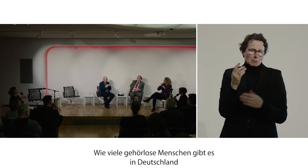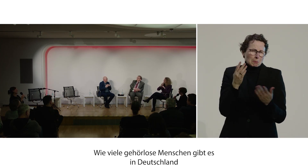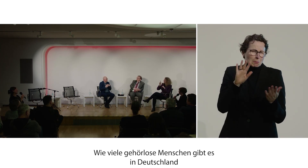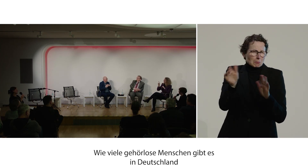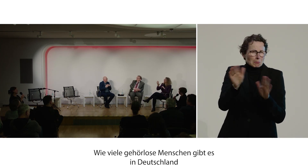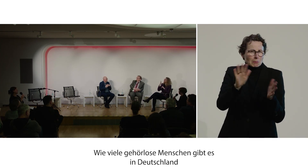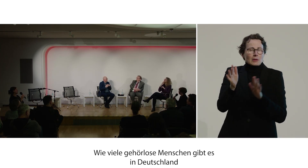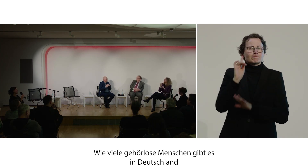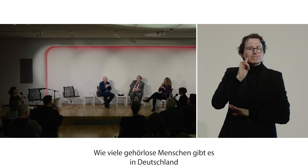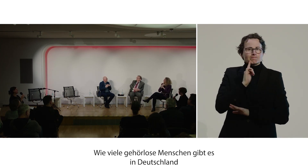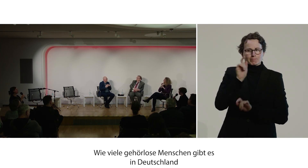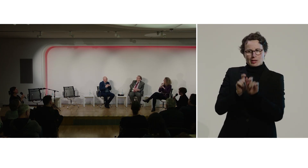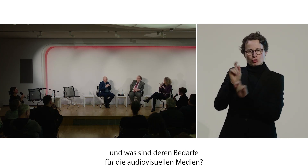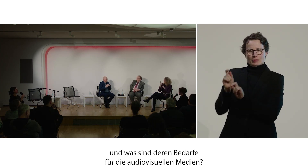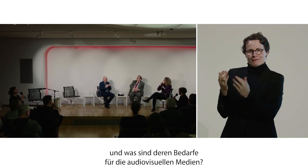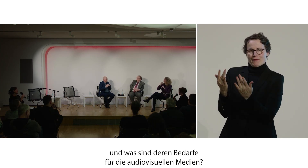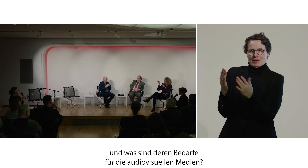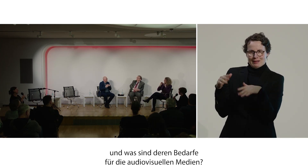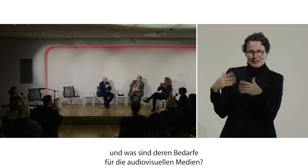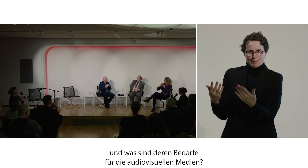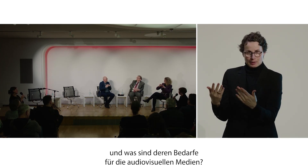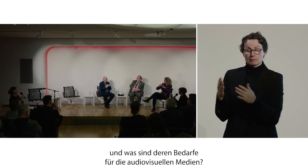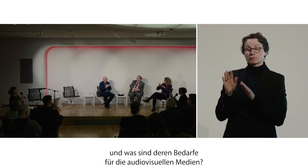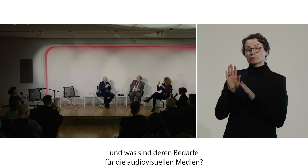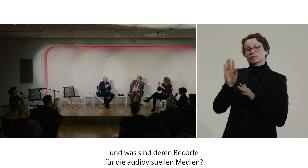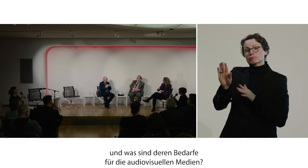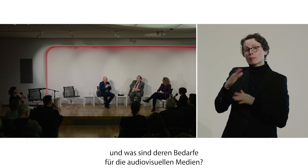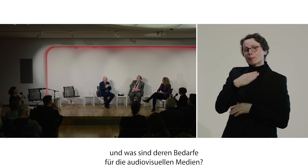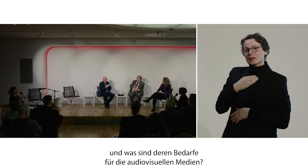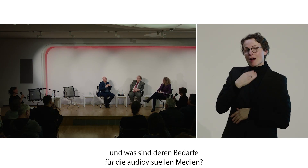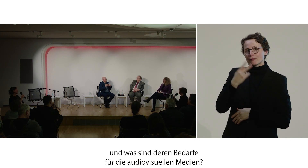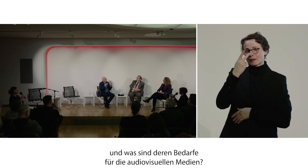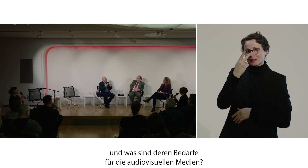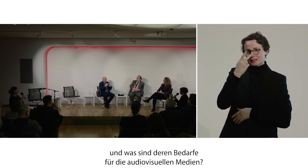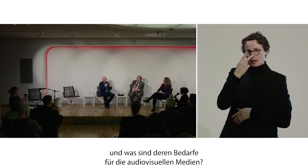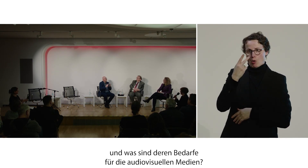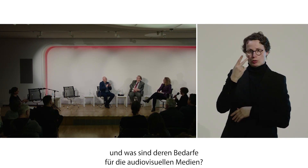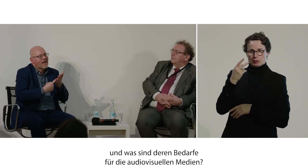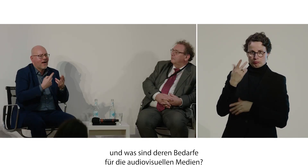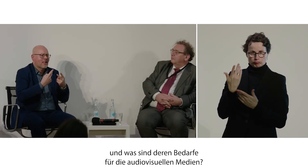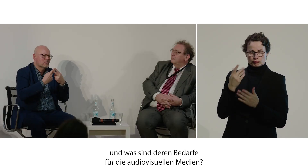gehörlose Menschen gibt es in Deutschland und was sind deren Bedarfe für die audiovisuellen Medien?